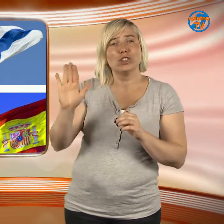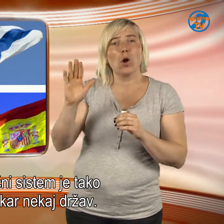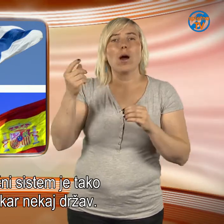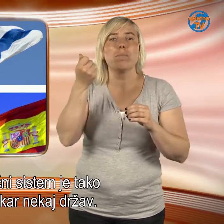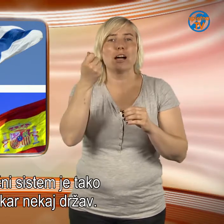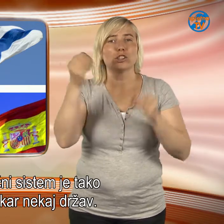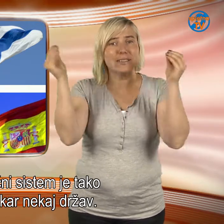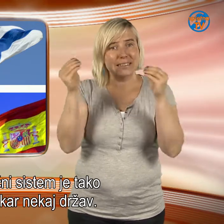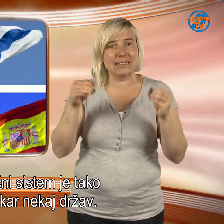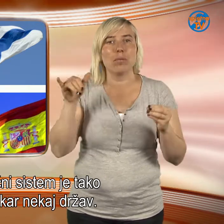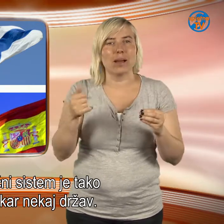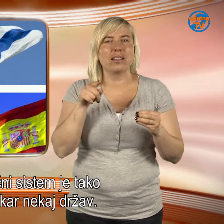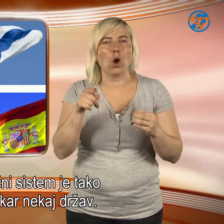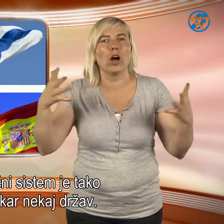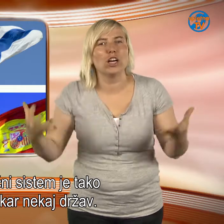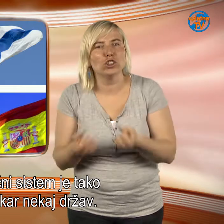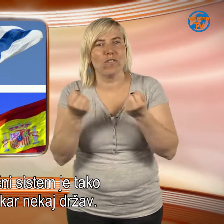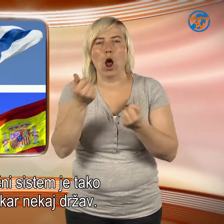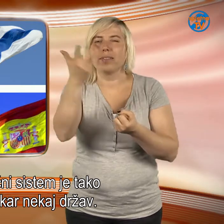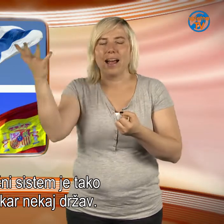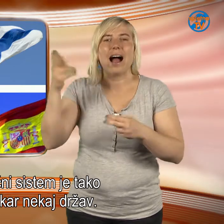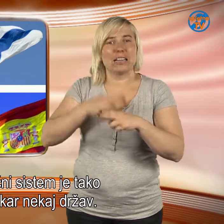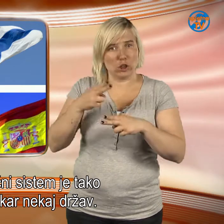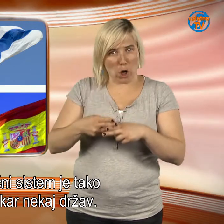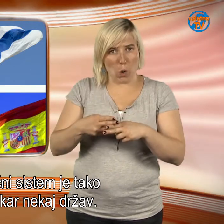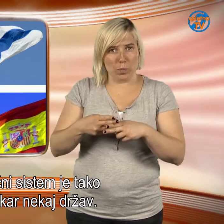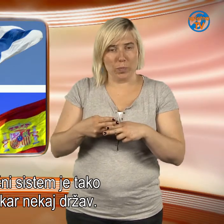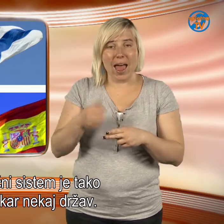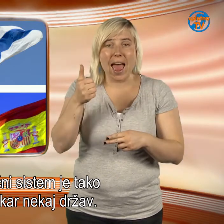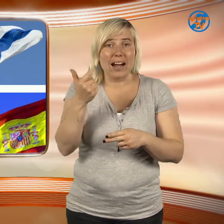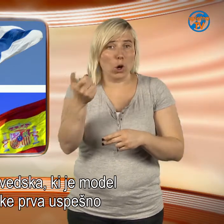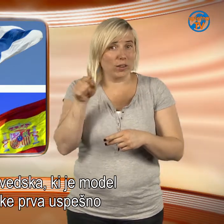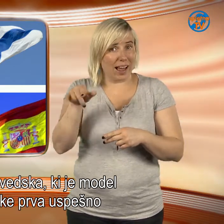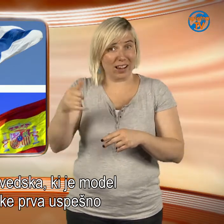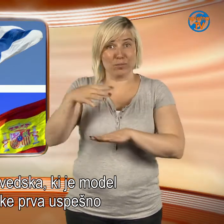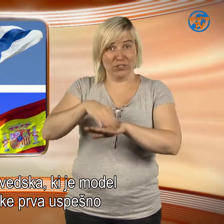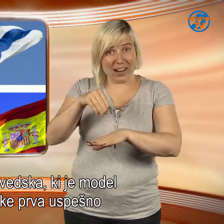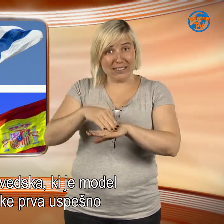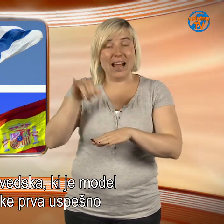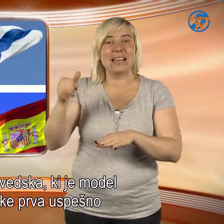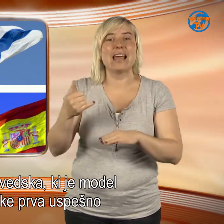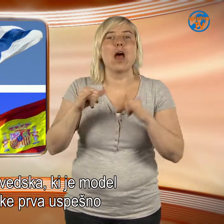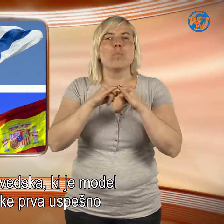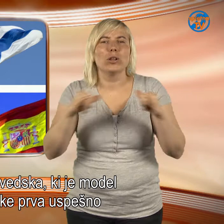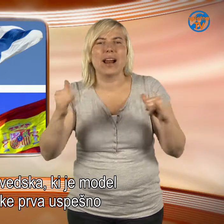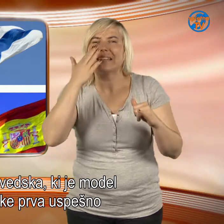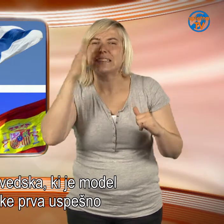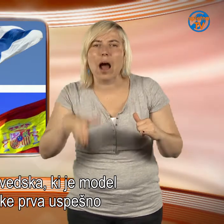Svoj bančni sistem je tako reševalo kar nekaj držav. Ena teh je Švedska, ki je model slabe banke